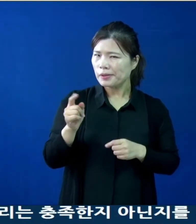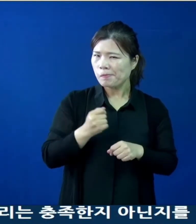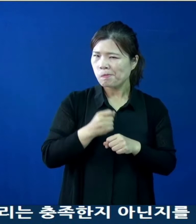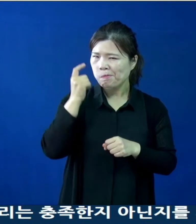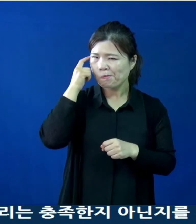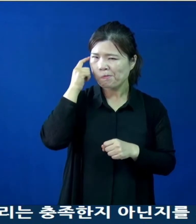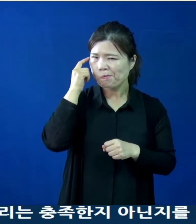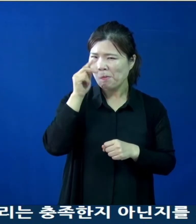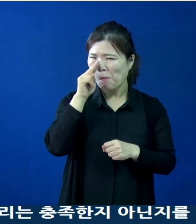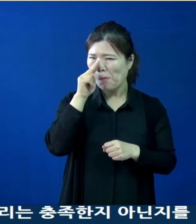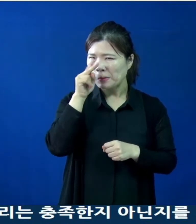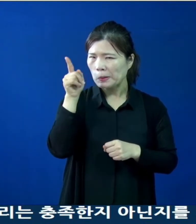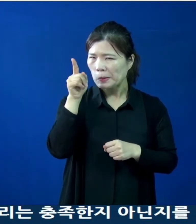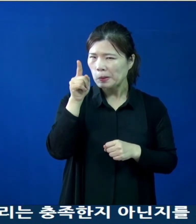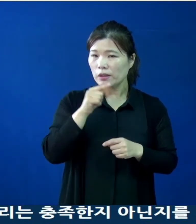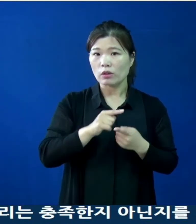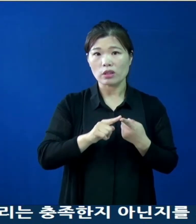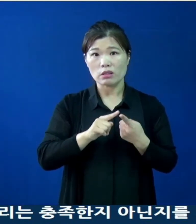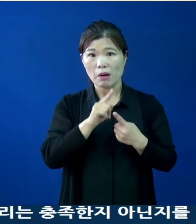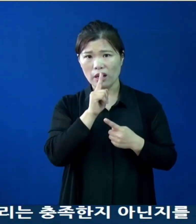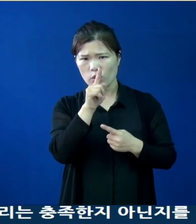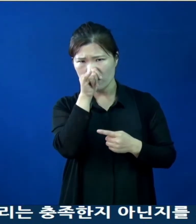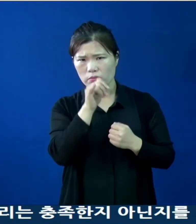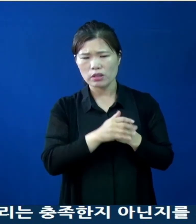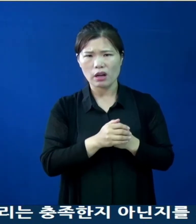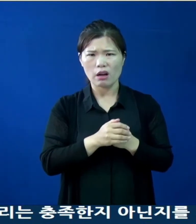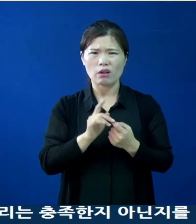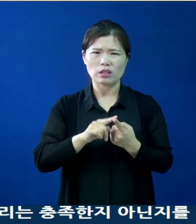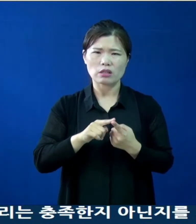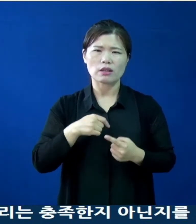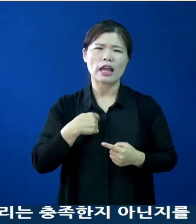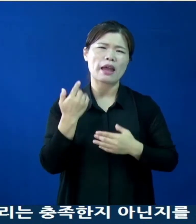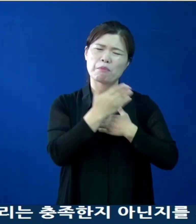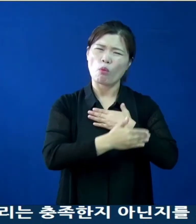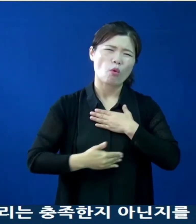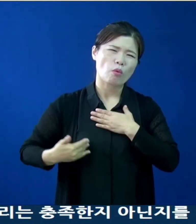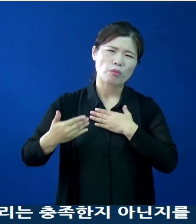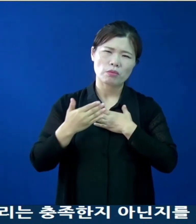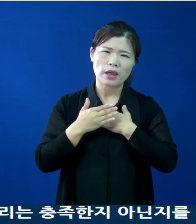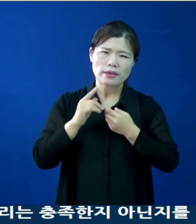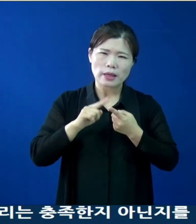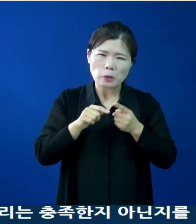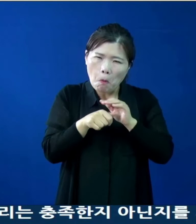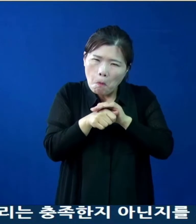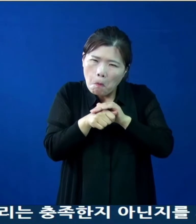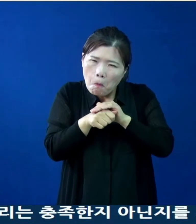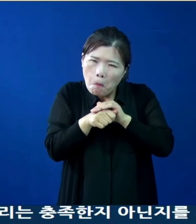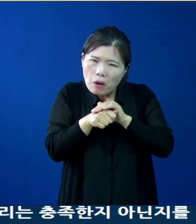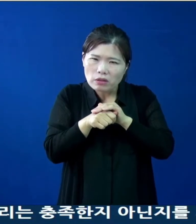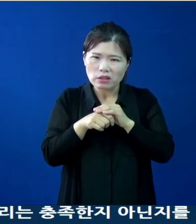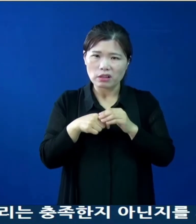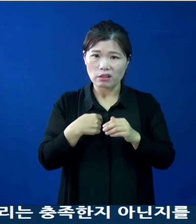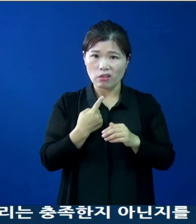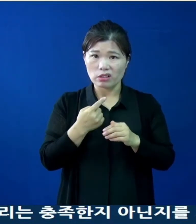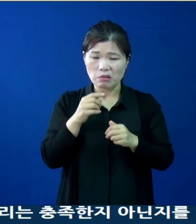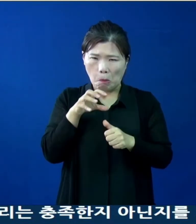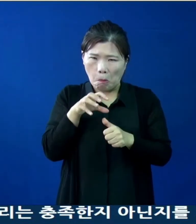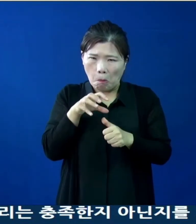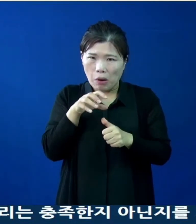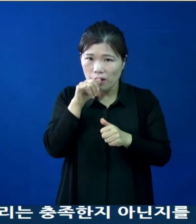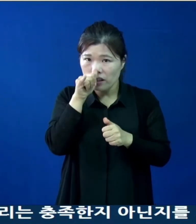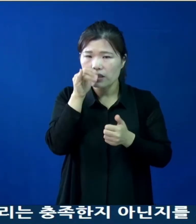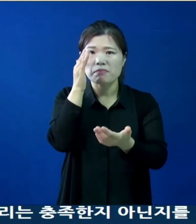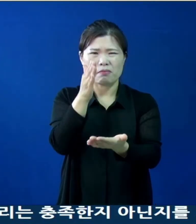내 몸 하나 괜찮다고 지키겠다고 앉아있는 그 모습이 아니라 시편 91편에서 주는